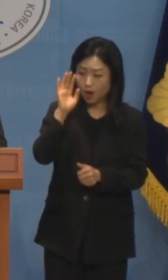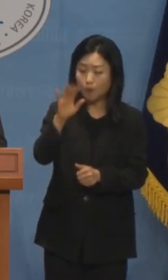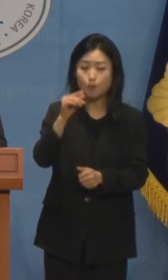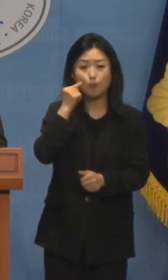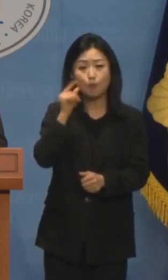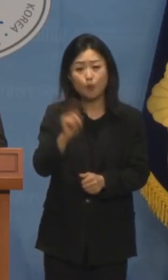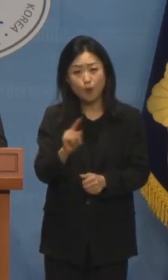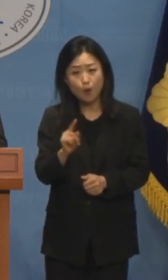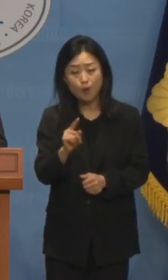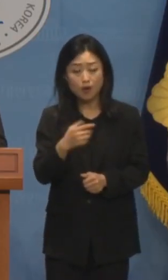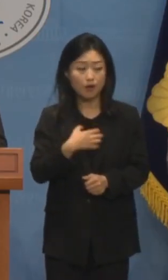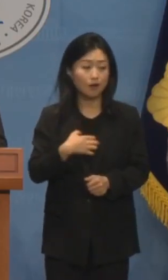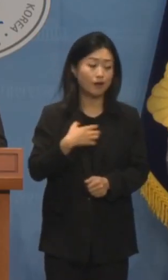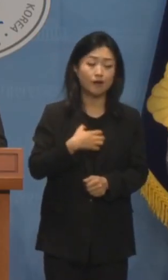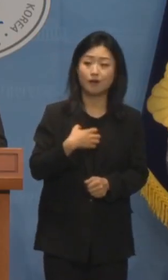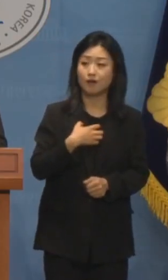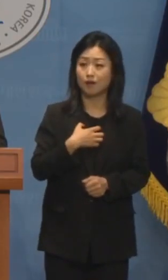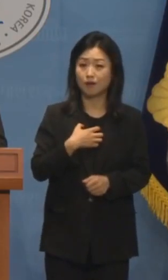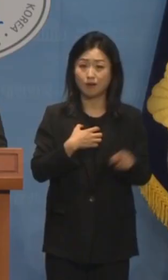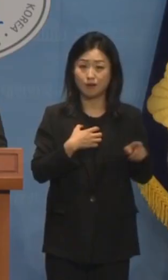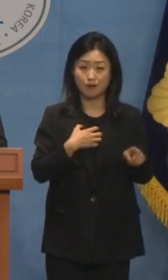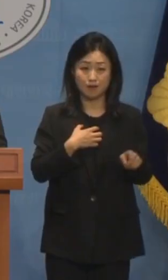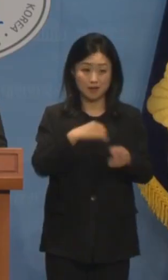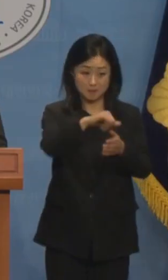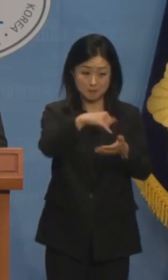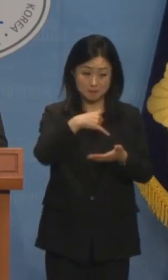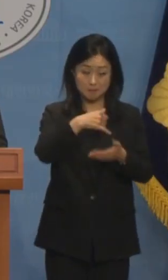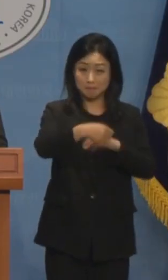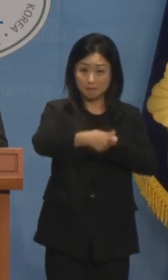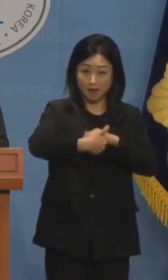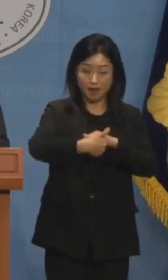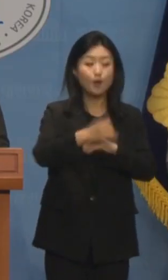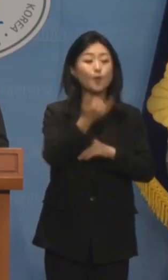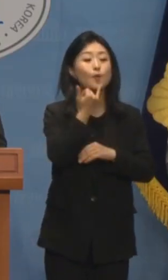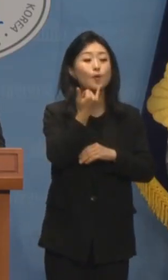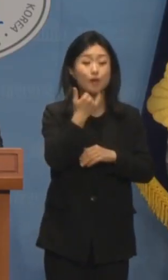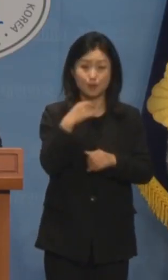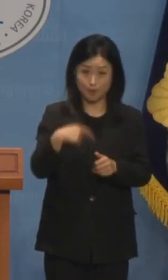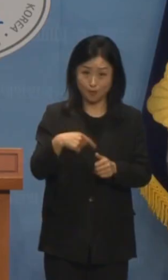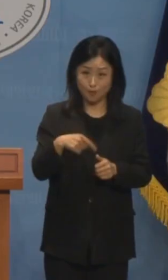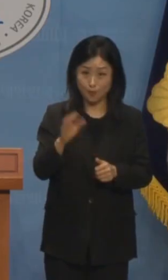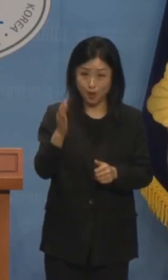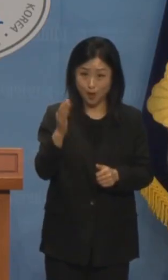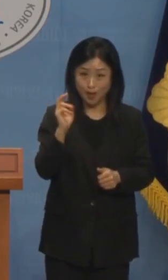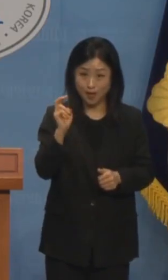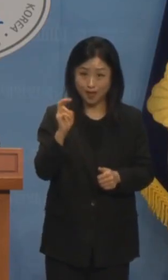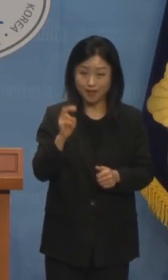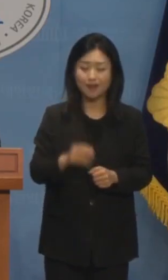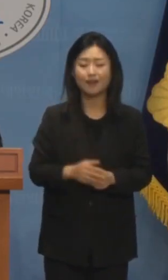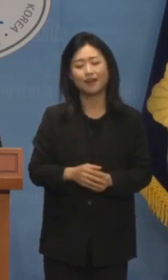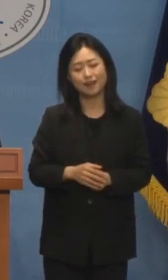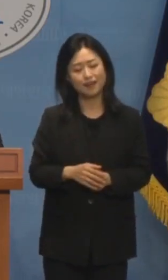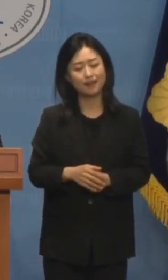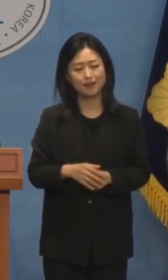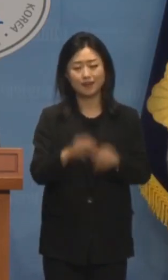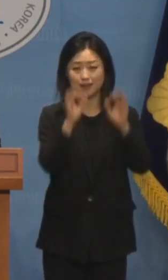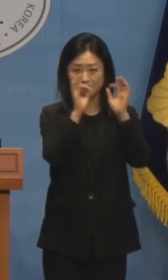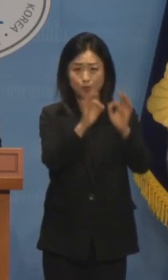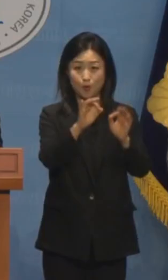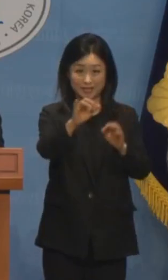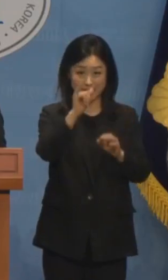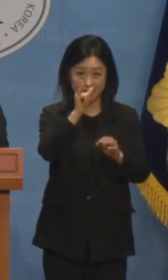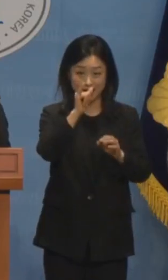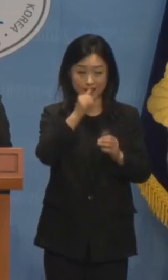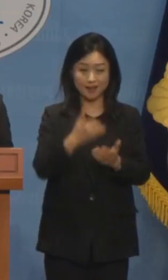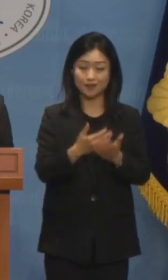되는지, 뭐 이렇게 부당한 거 막 받아도 된다고 이제 교육하면 되는 거 아니겠습니까? 네, 다 지켜보고 있습니다. 네, 다음은 강두구